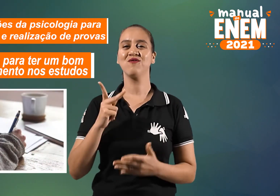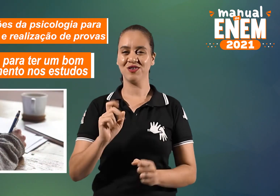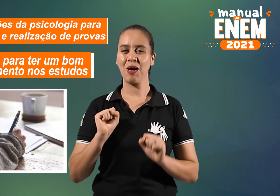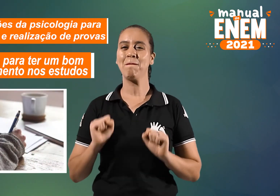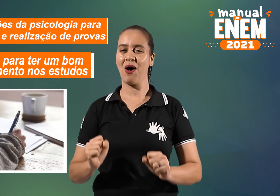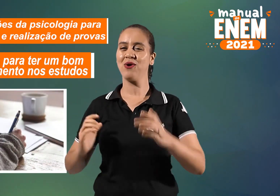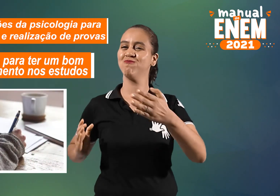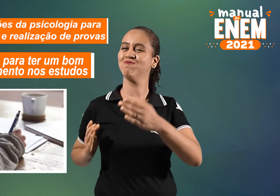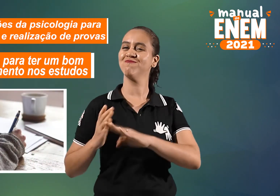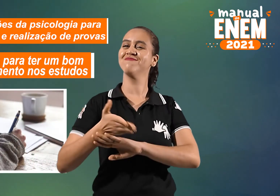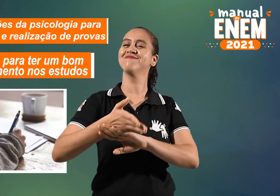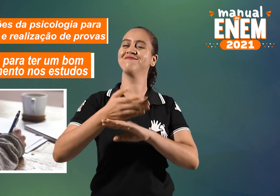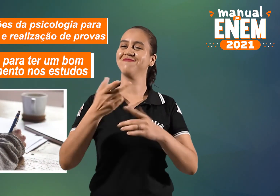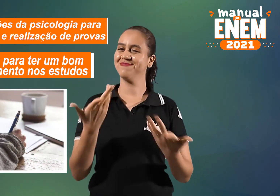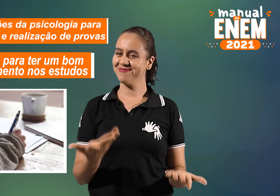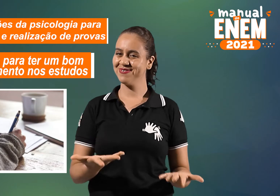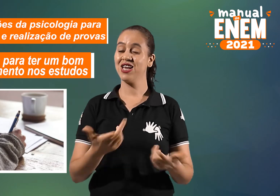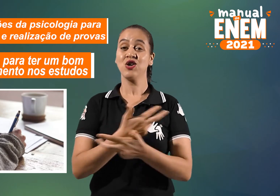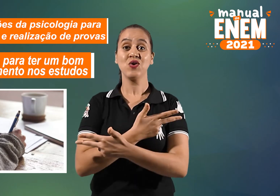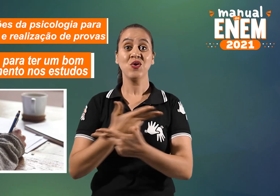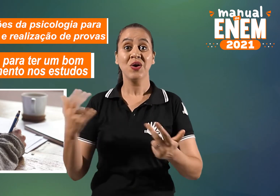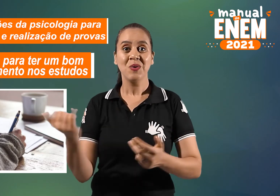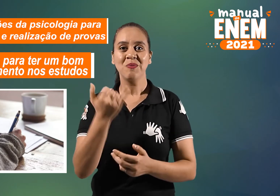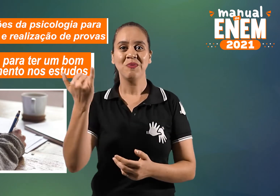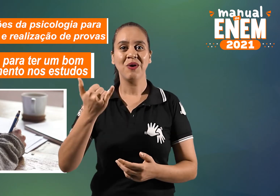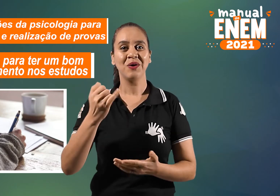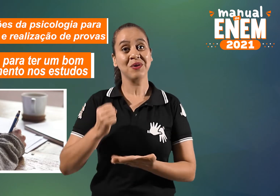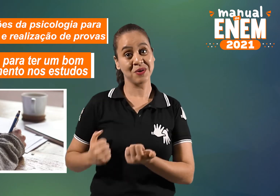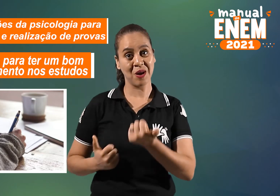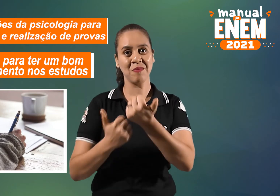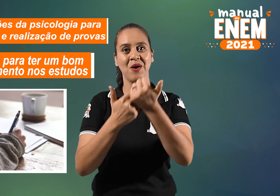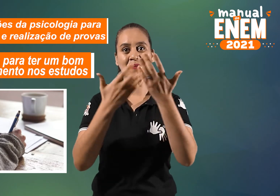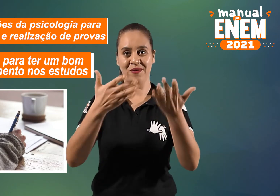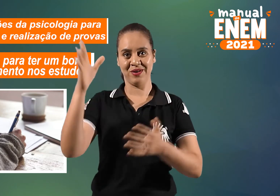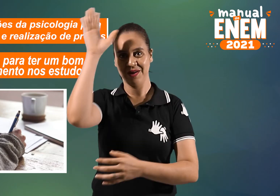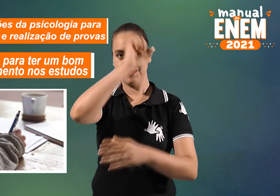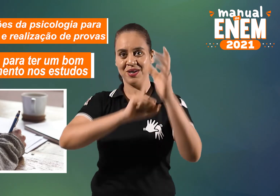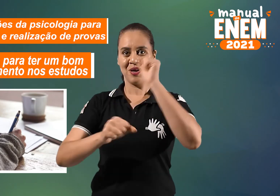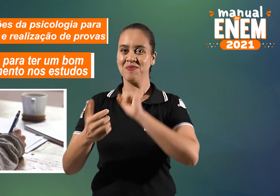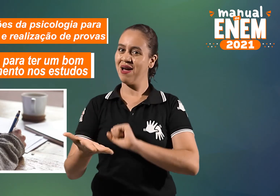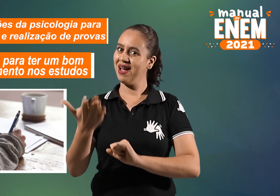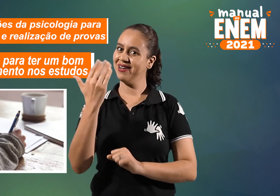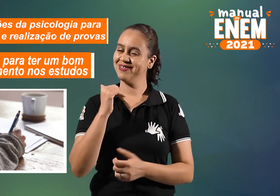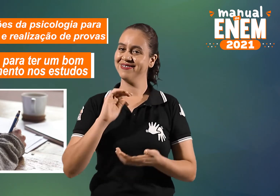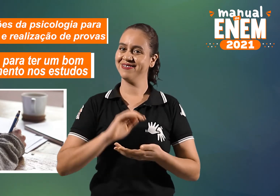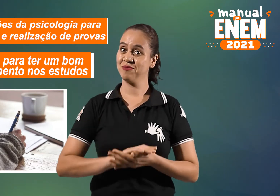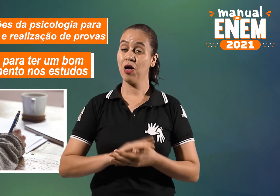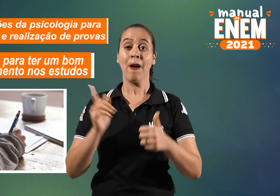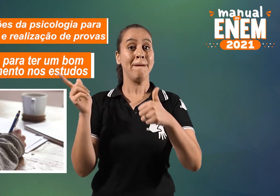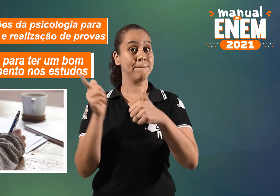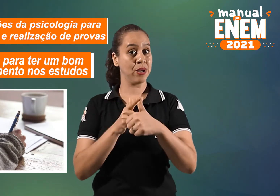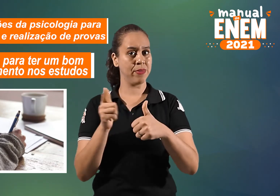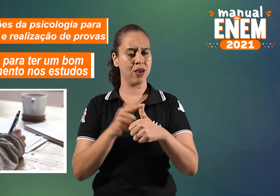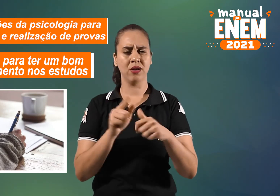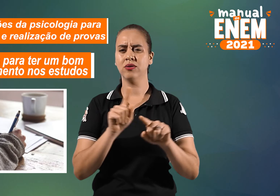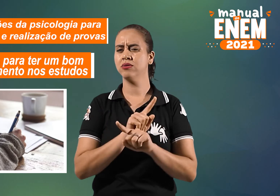consegue. Assim, sugerimos algumas dicas que poderão auxiliá-lo em seu processo de aprendizagem. Vamos lá? Primeiro,